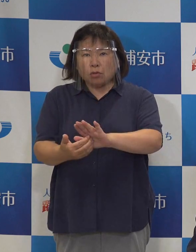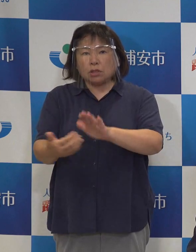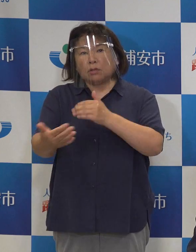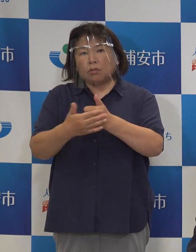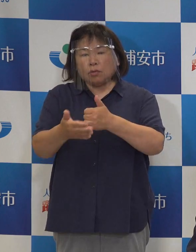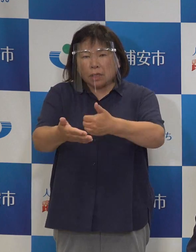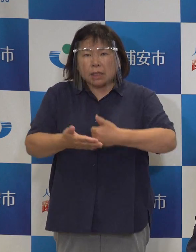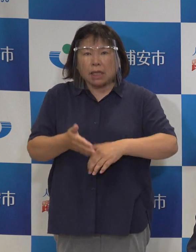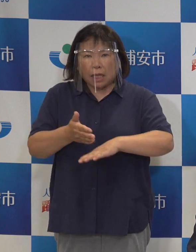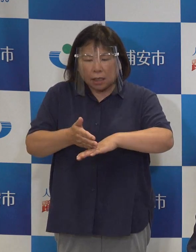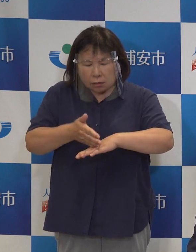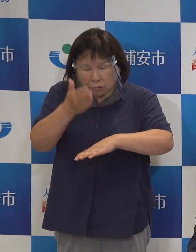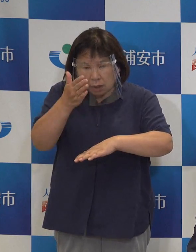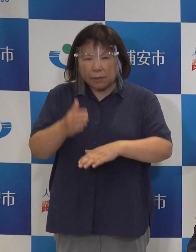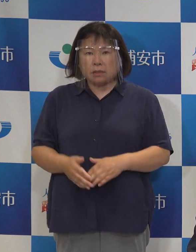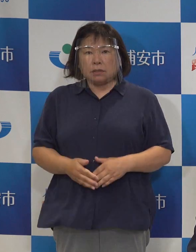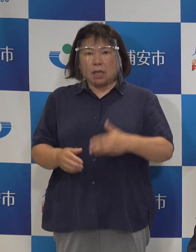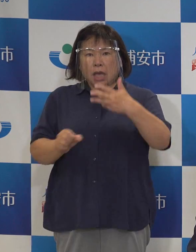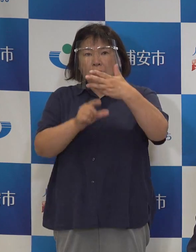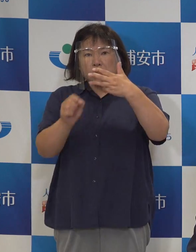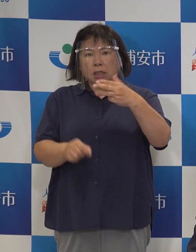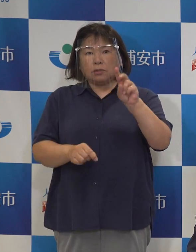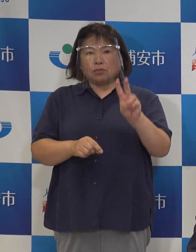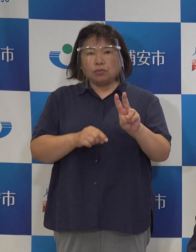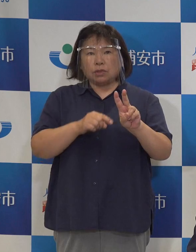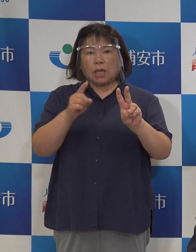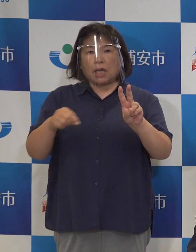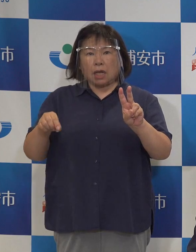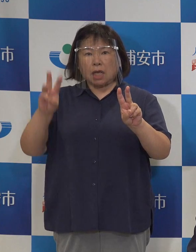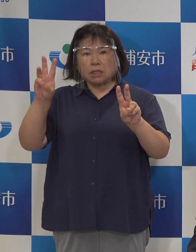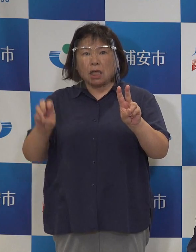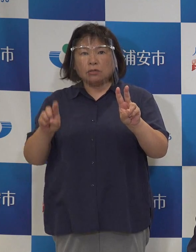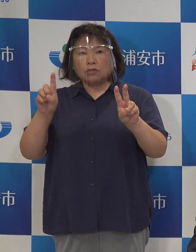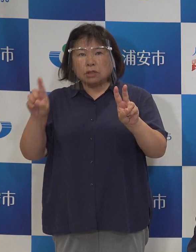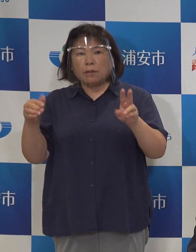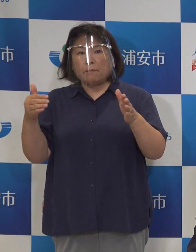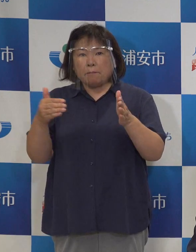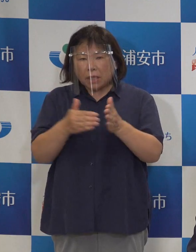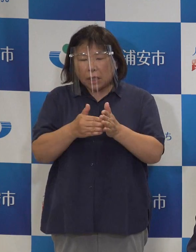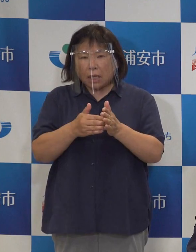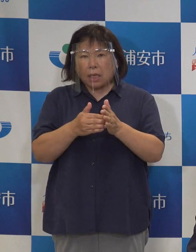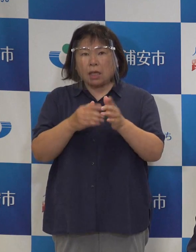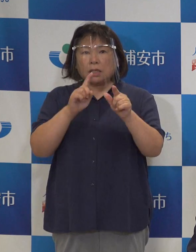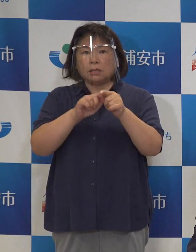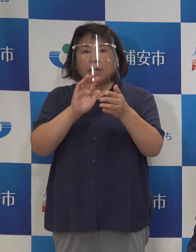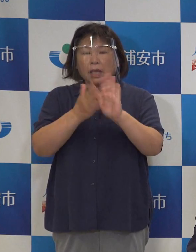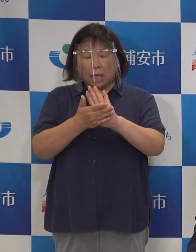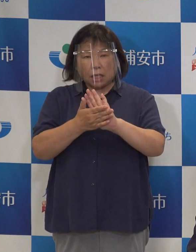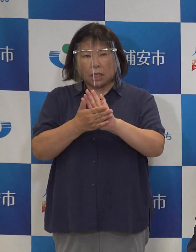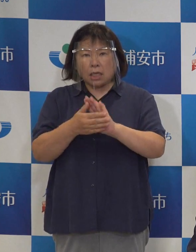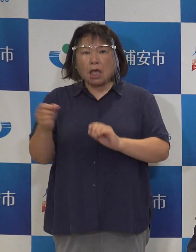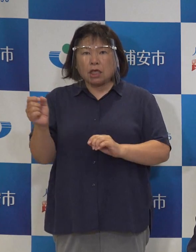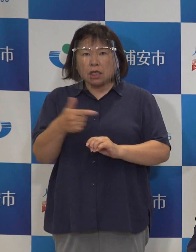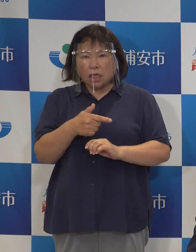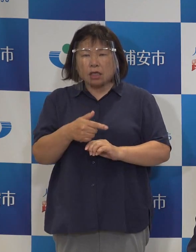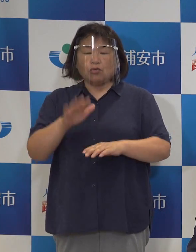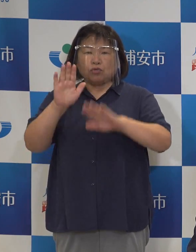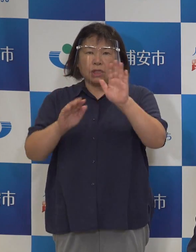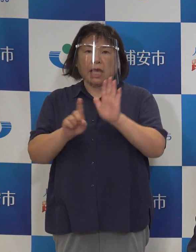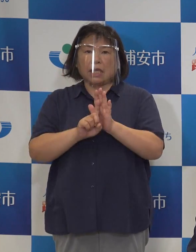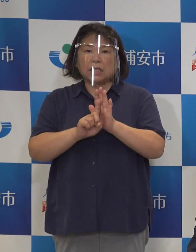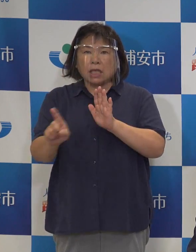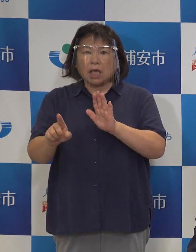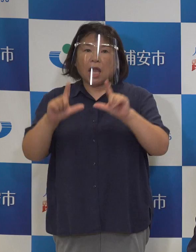ございます8月2日から8月31日まで千葉県に緊急事態宣言